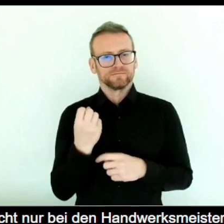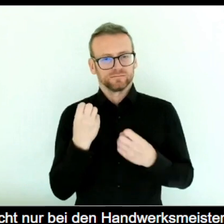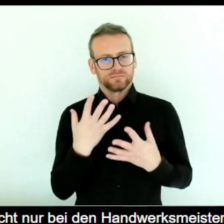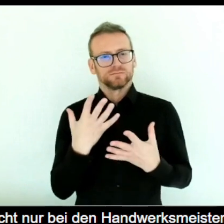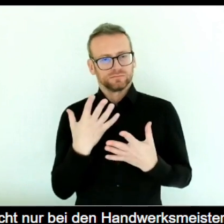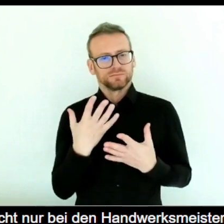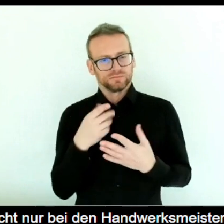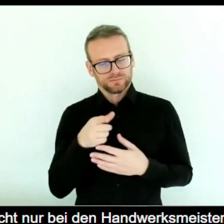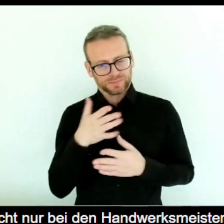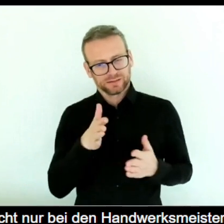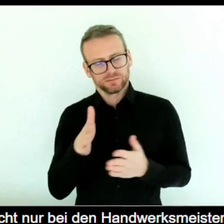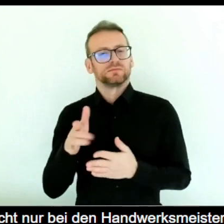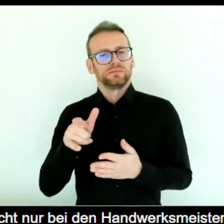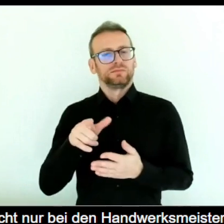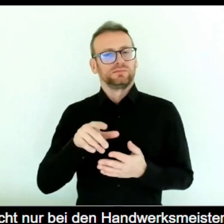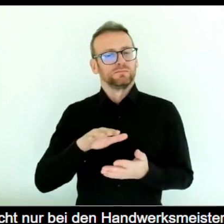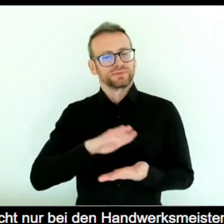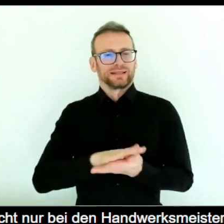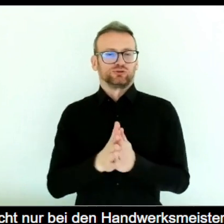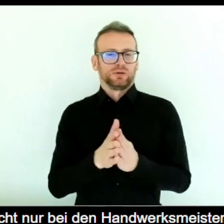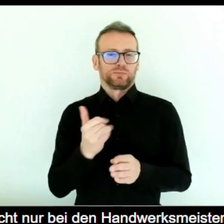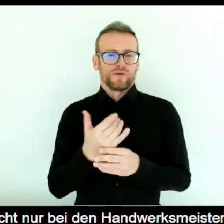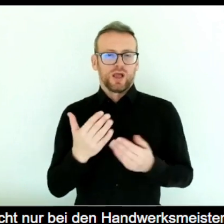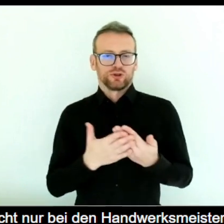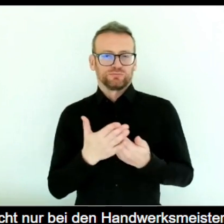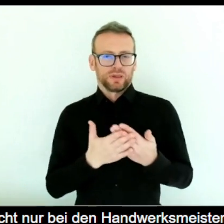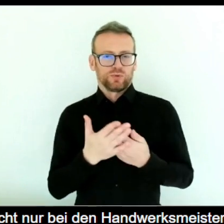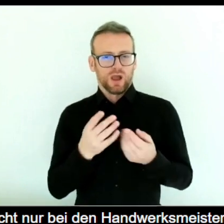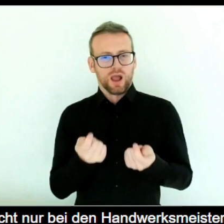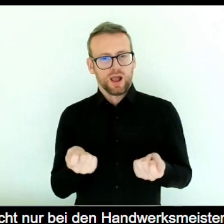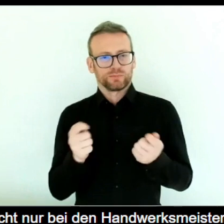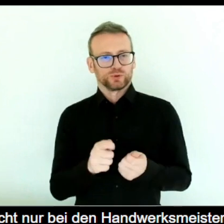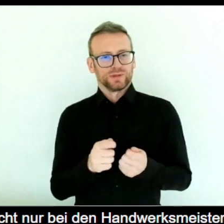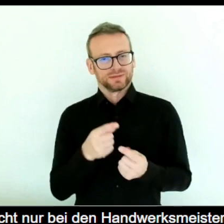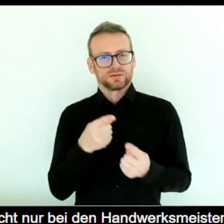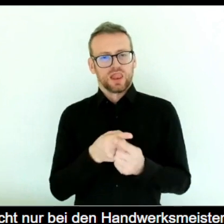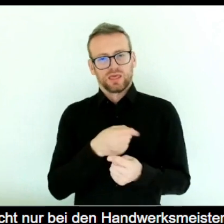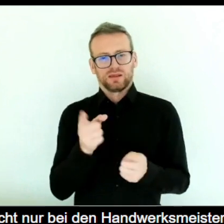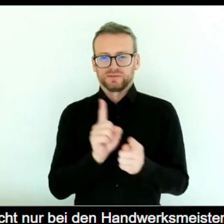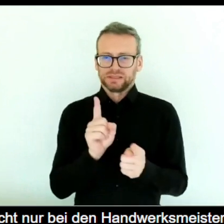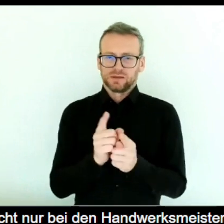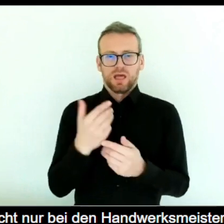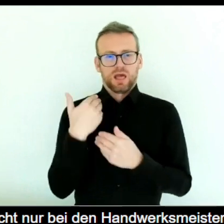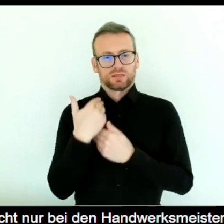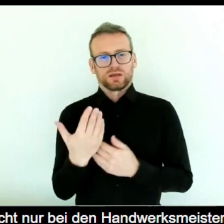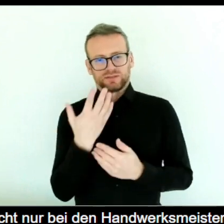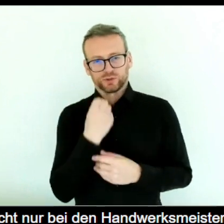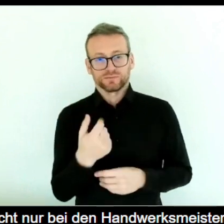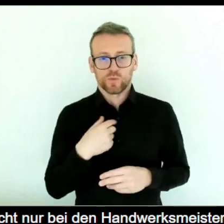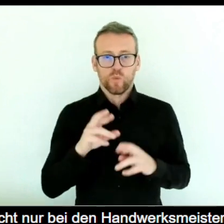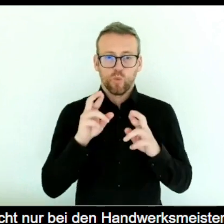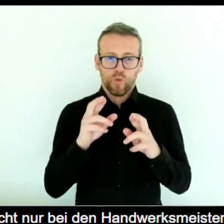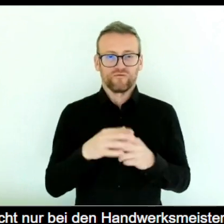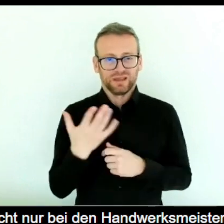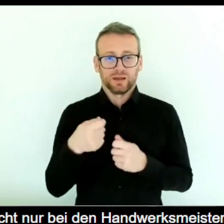Not an Personal haben. Wir müssen auch die Ausbildungsstätten auf Neuestem Stand halten. Auch dafür geben